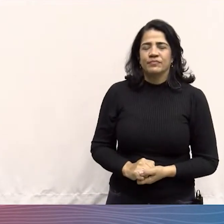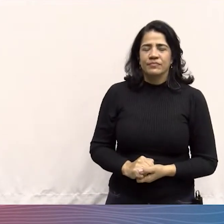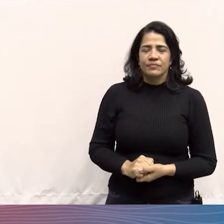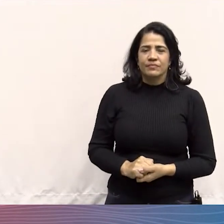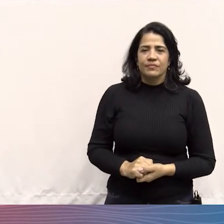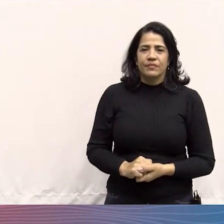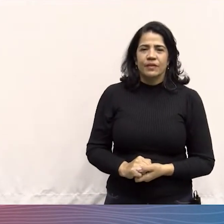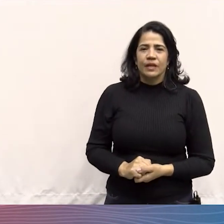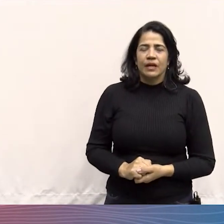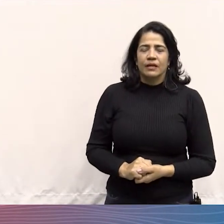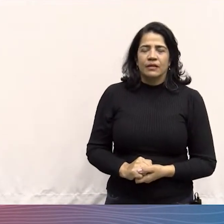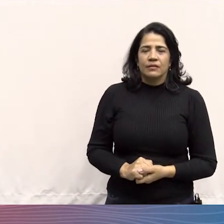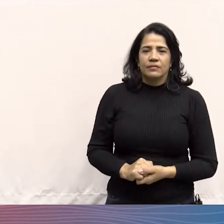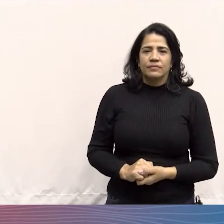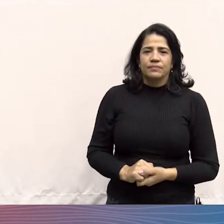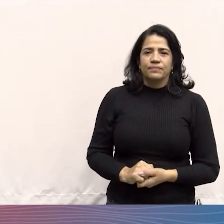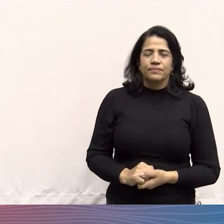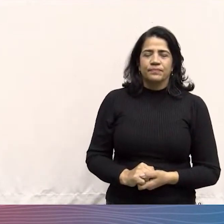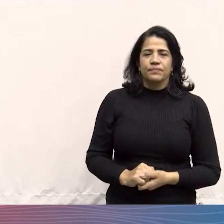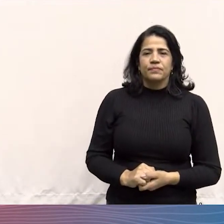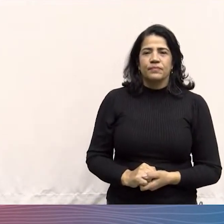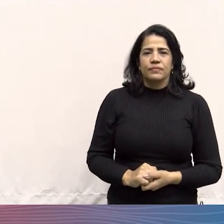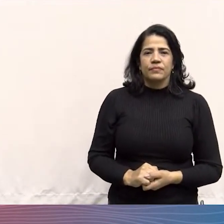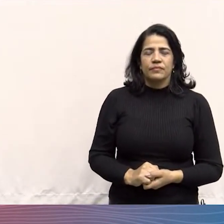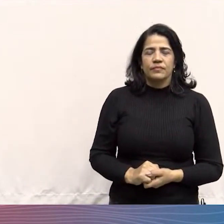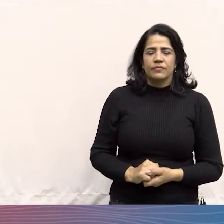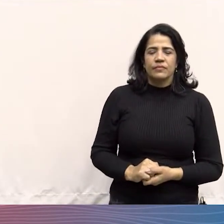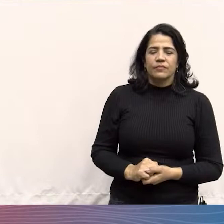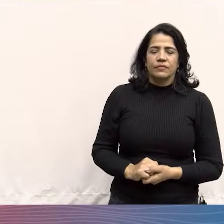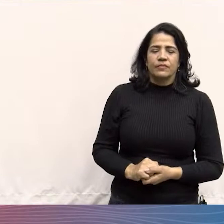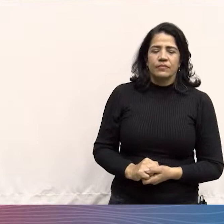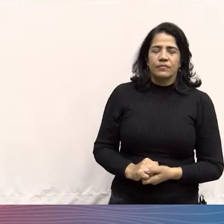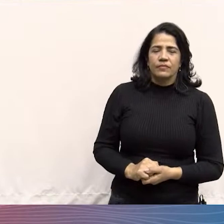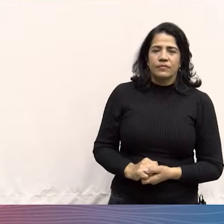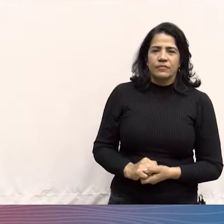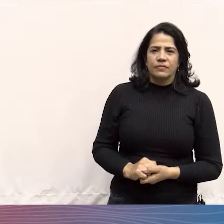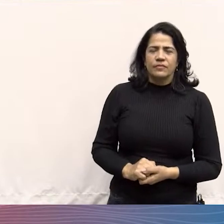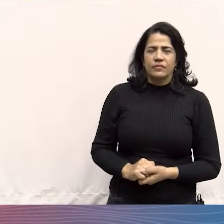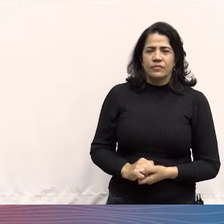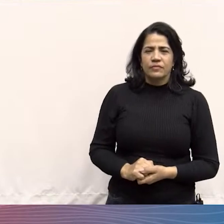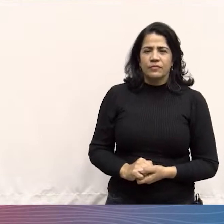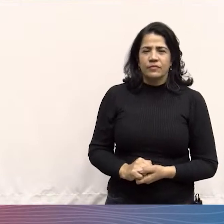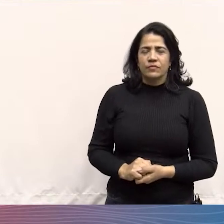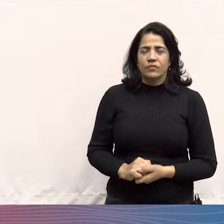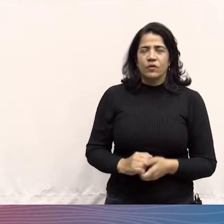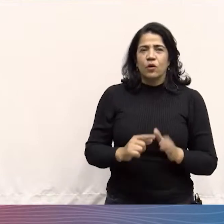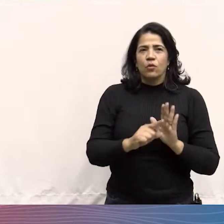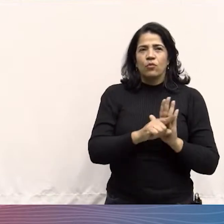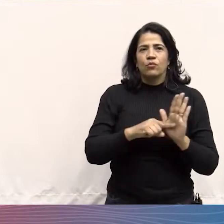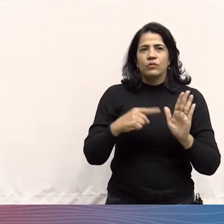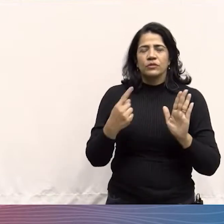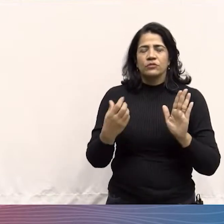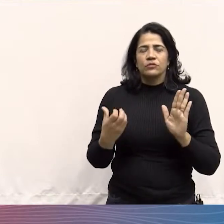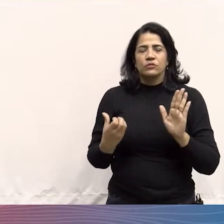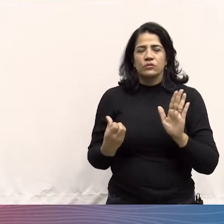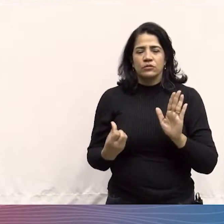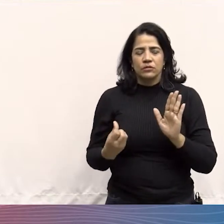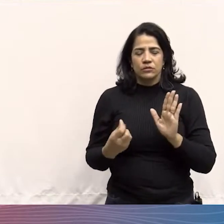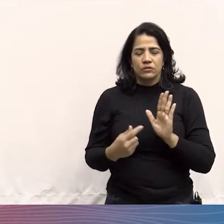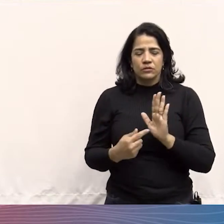triângulo, né? Ó Senhor Jesus, né? E aí, versículo 16 disse: